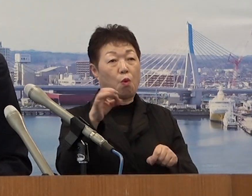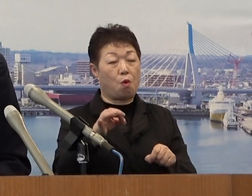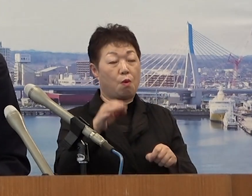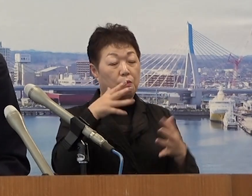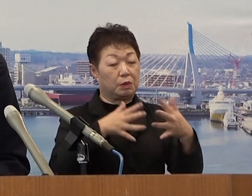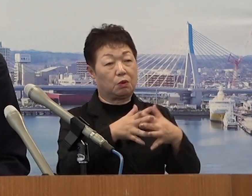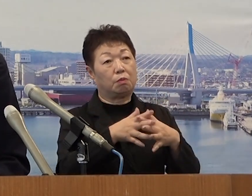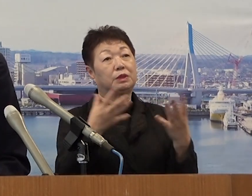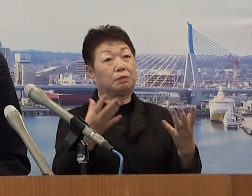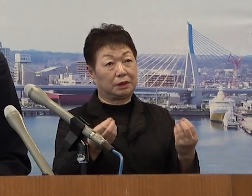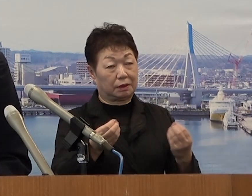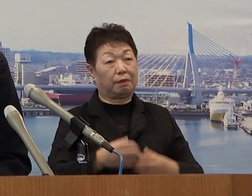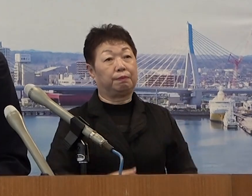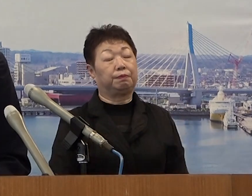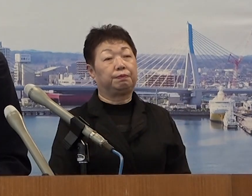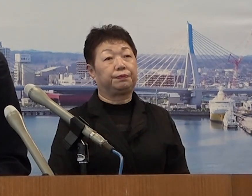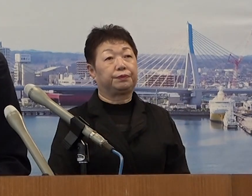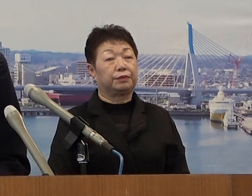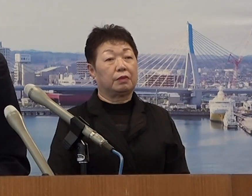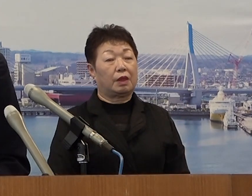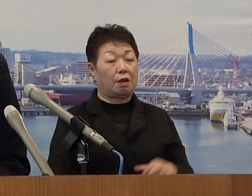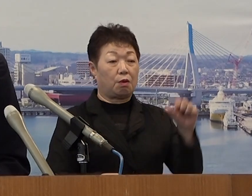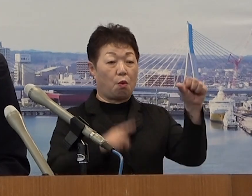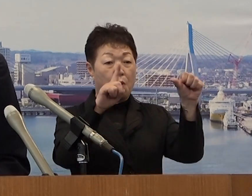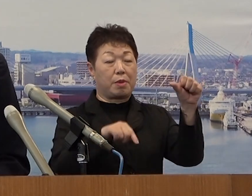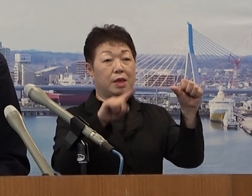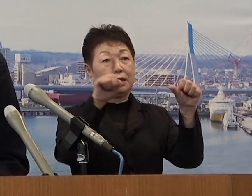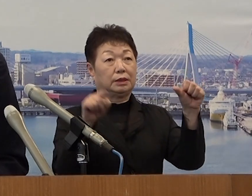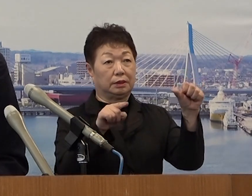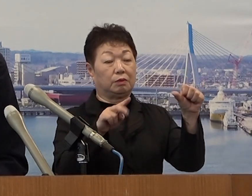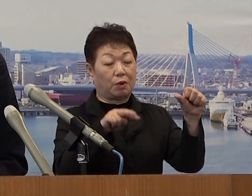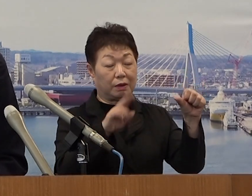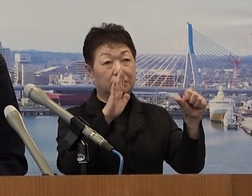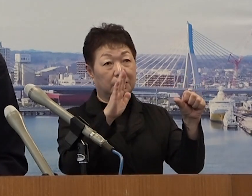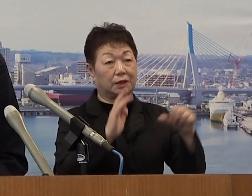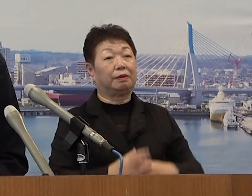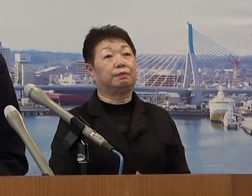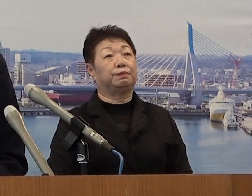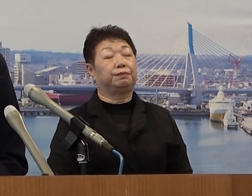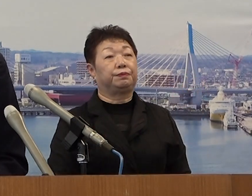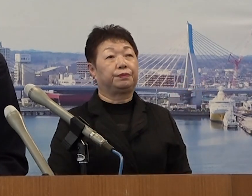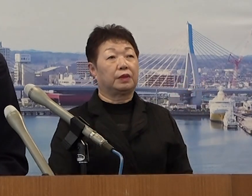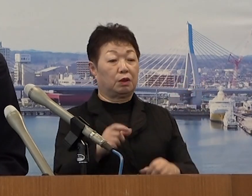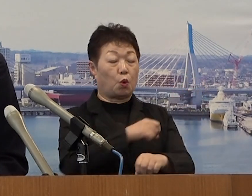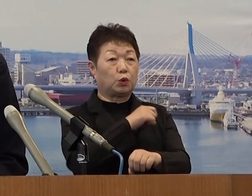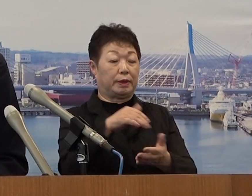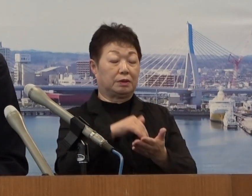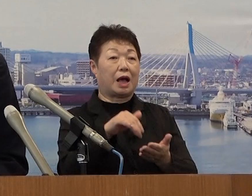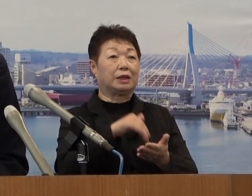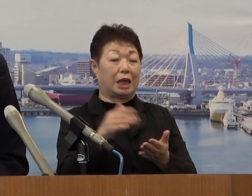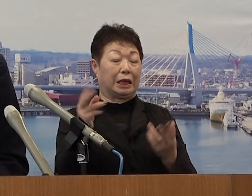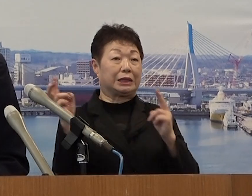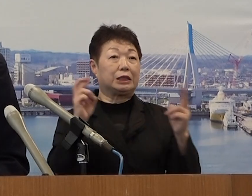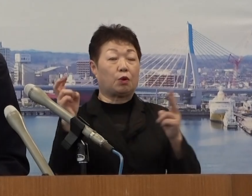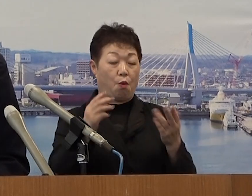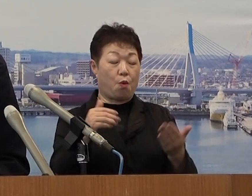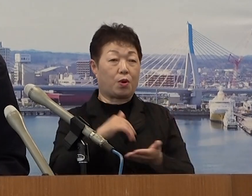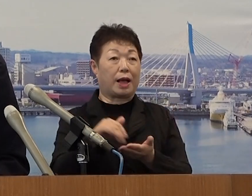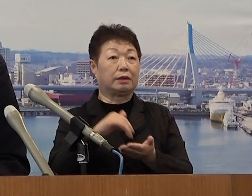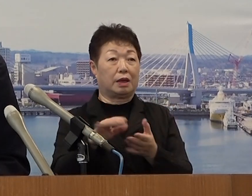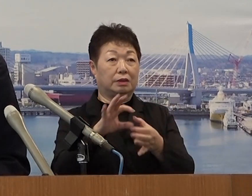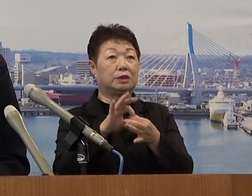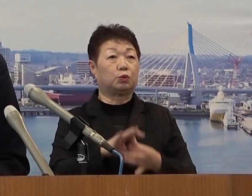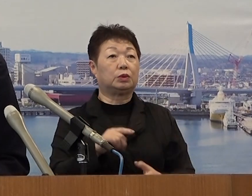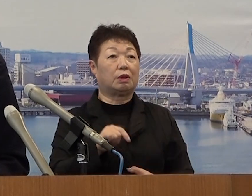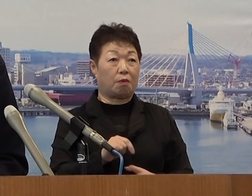最後に5ページをご覧ください。 特別会計及び企業会計につきまし